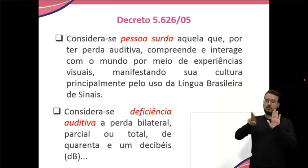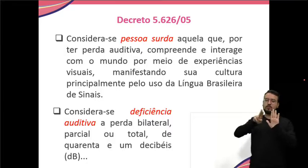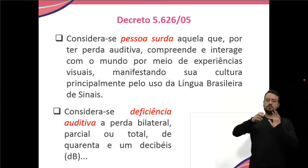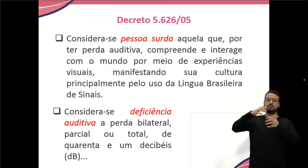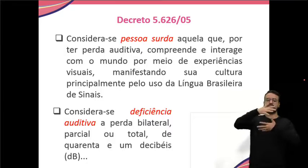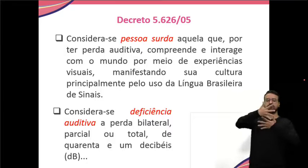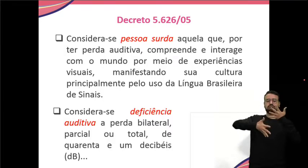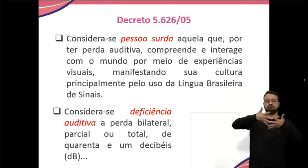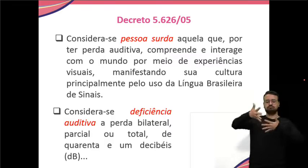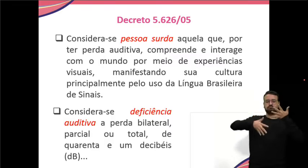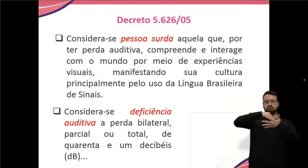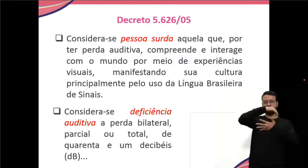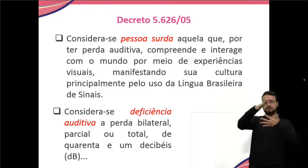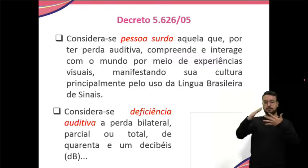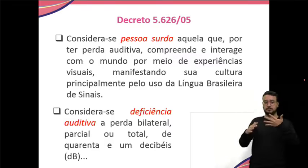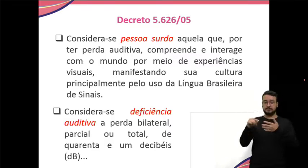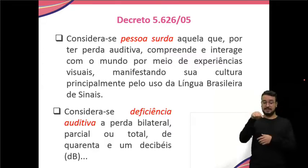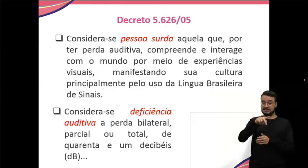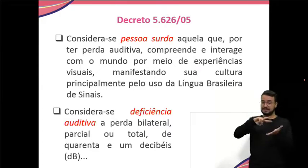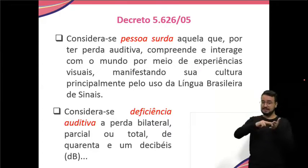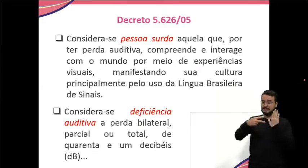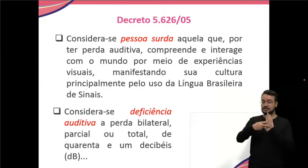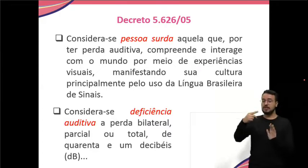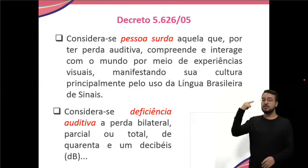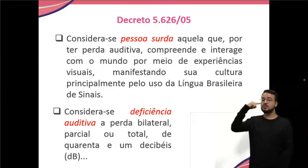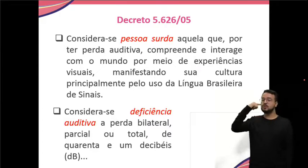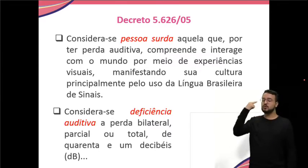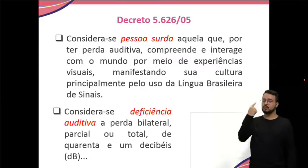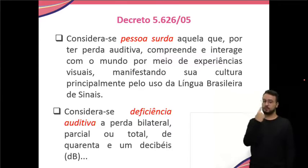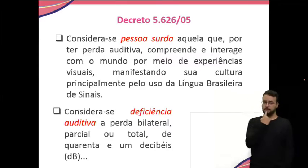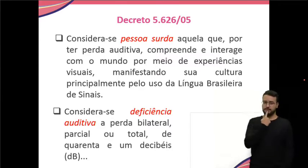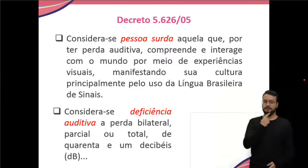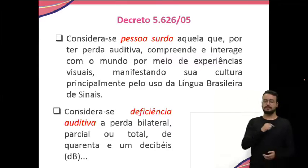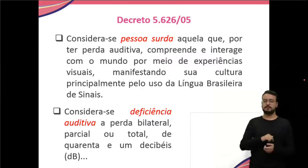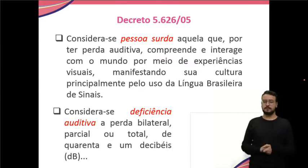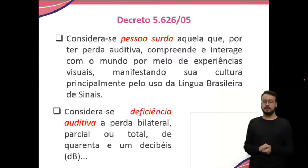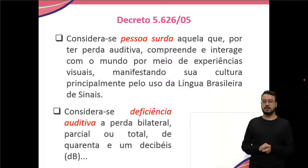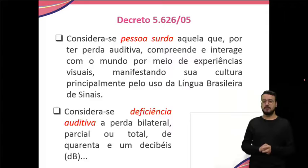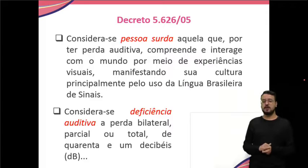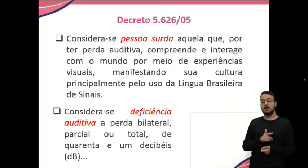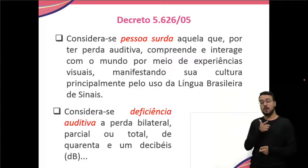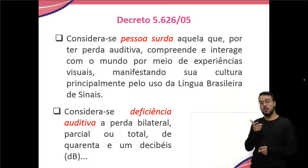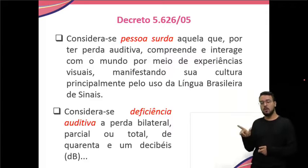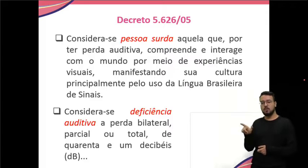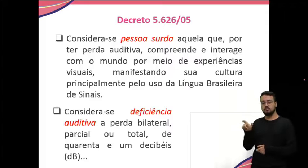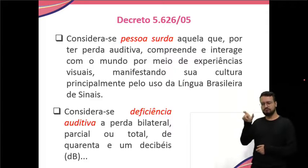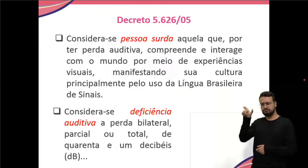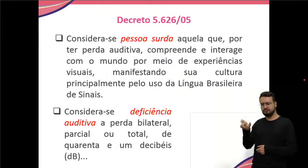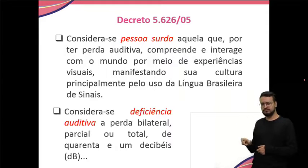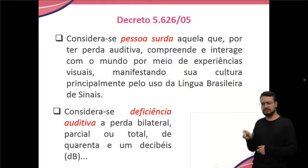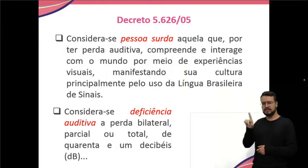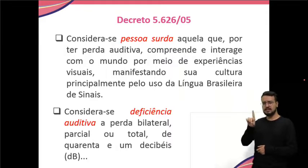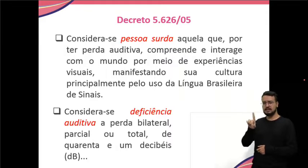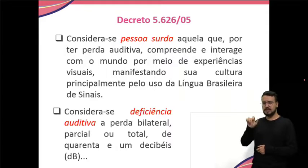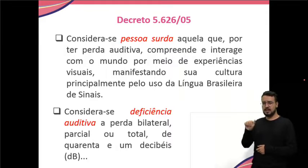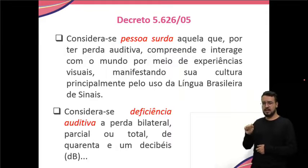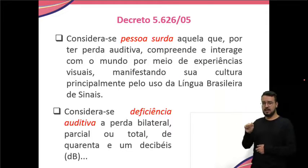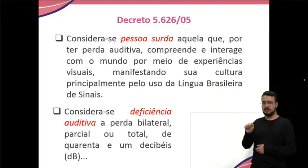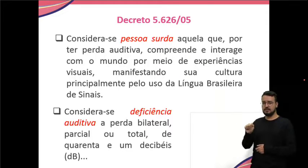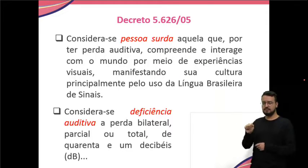é a pessoa surda, ok? E aí nós temos uma definição para deficiência auditiva. Considera-se deficiência